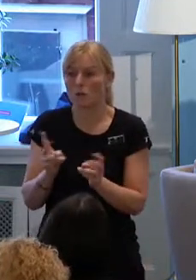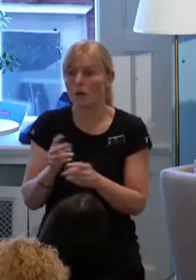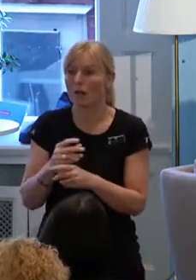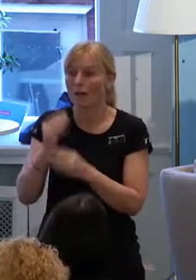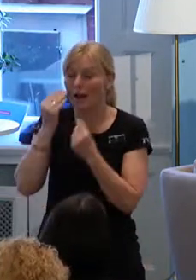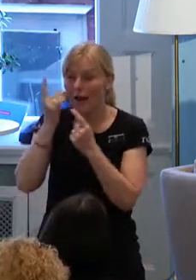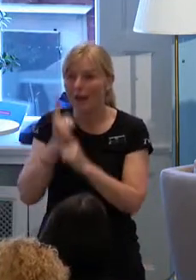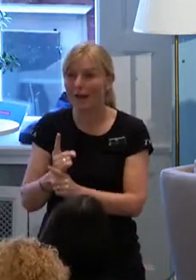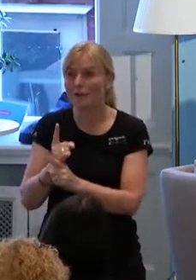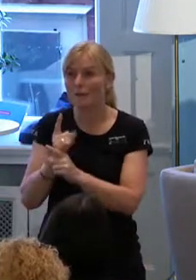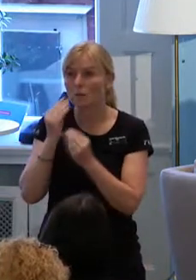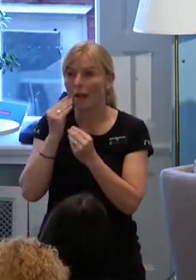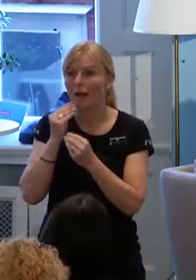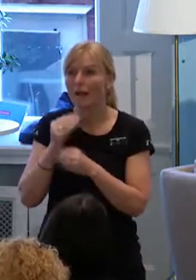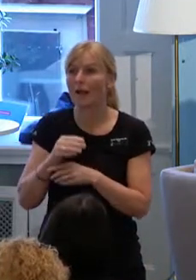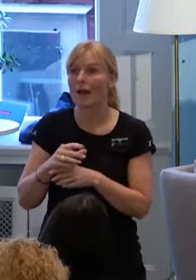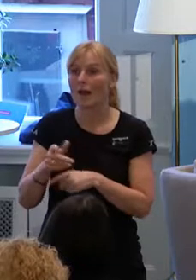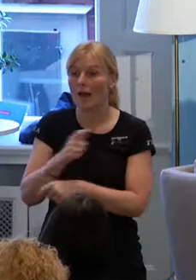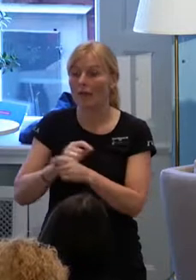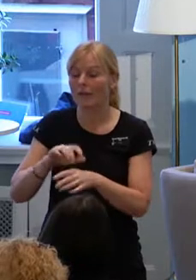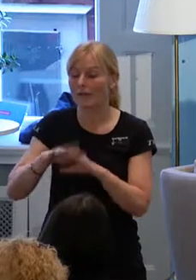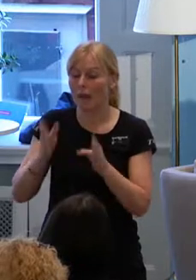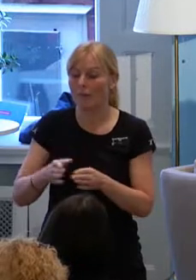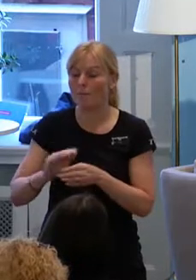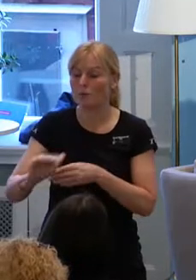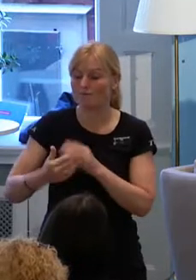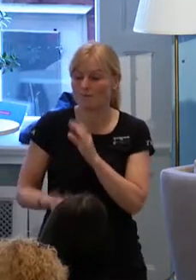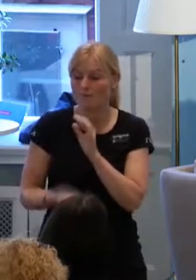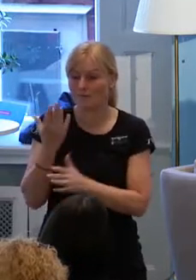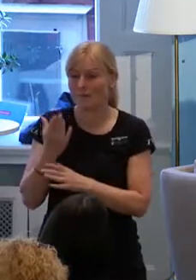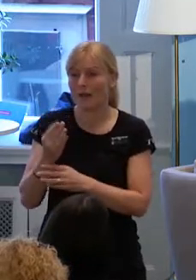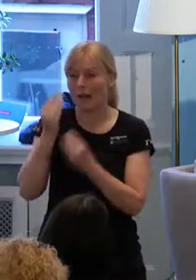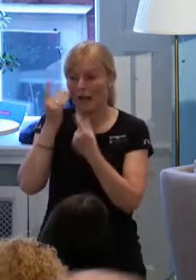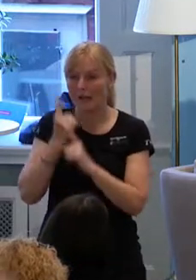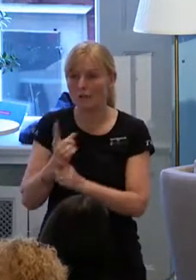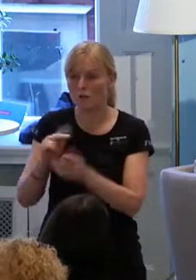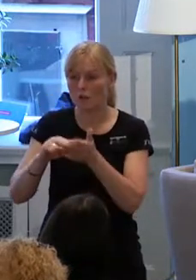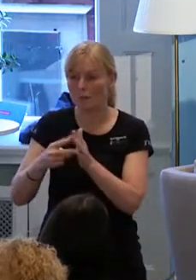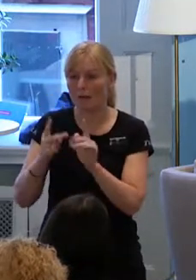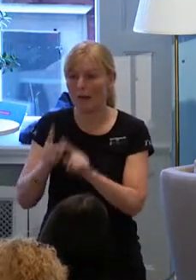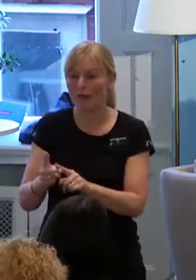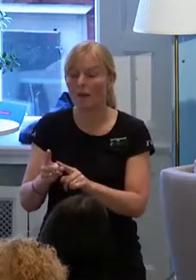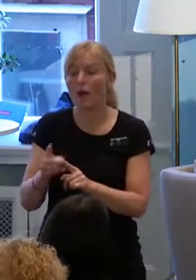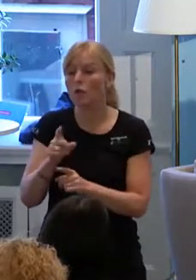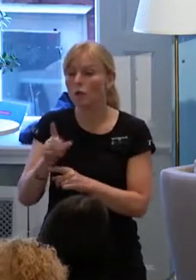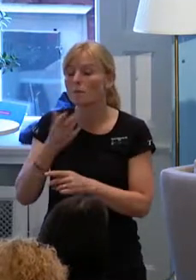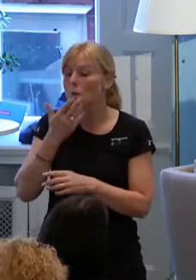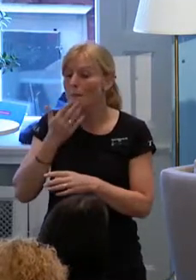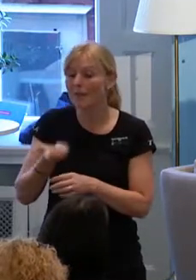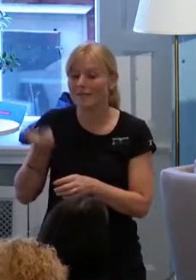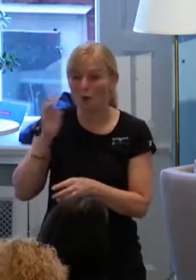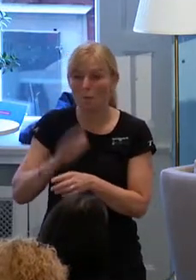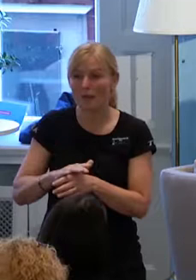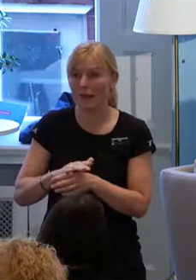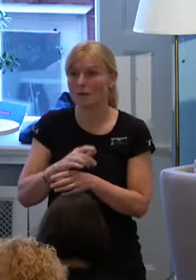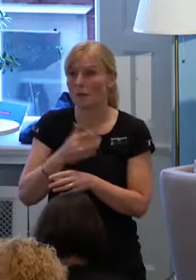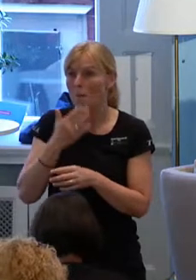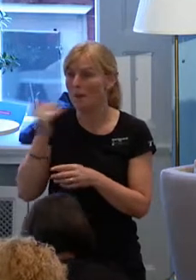Handelskammaren att försöka återinföra lärlingssystem i Sverige, men det är bredare, alltså att de som har bäst kompetens och